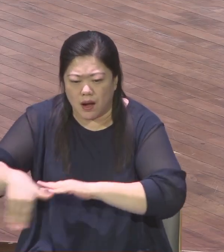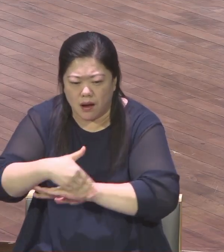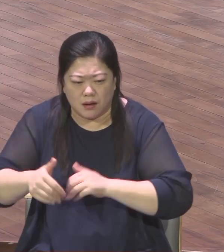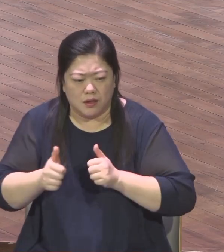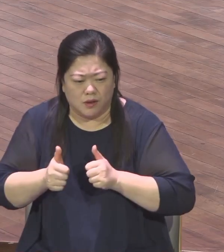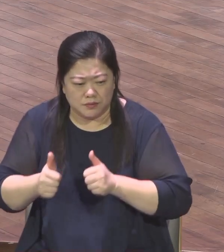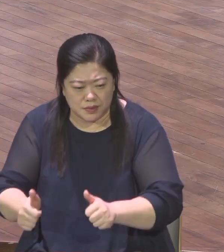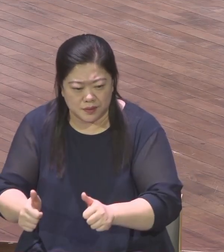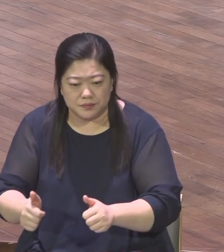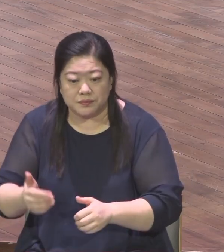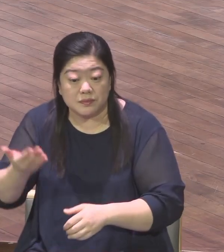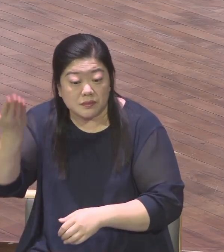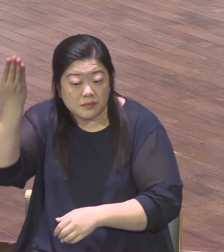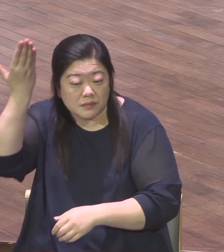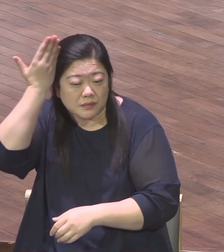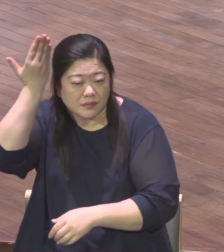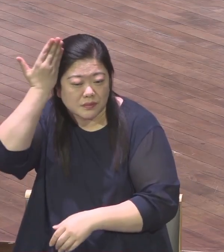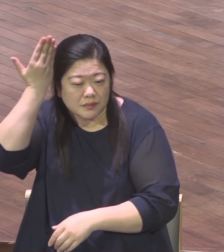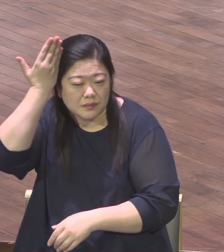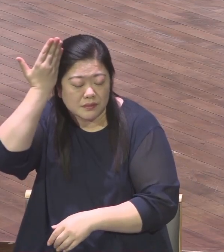들어보죠. 낙심해 버리지요.